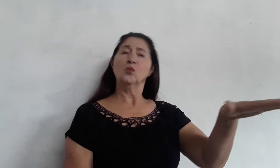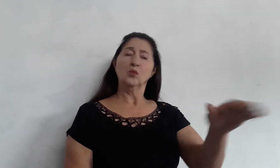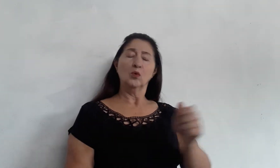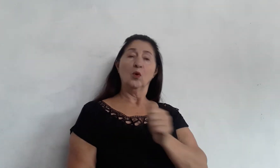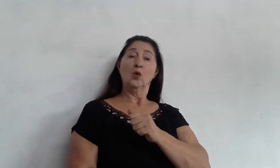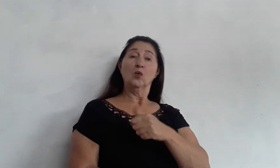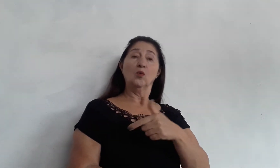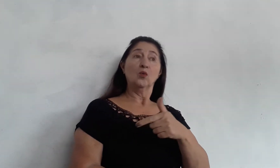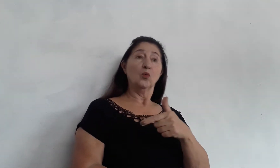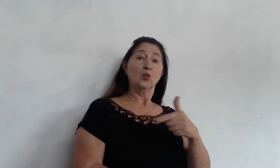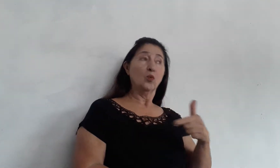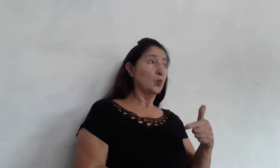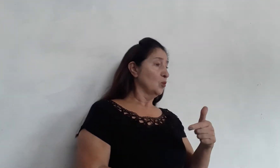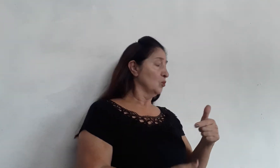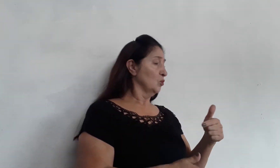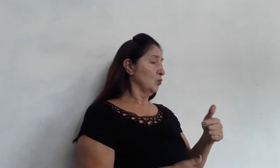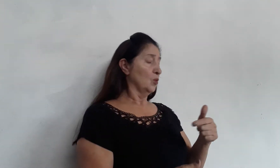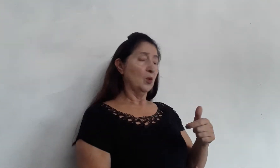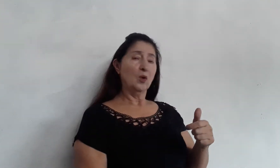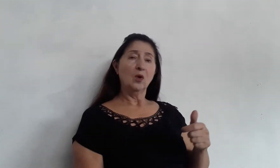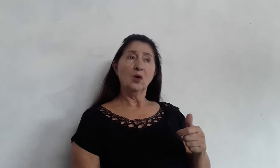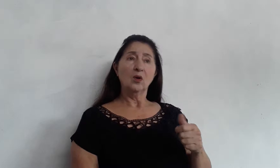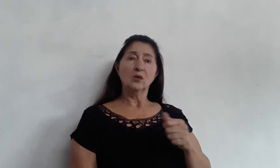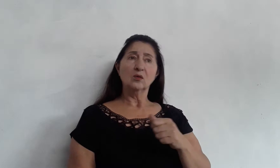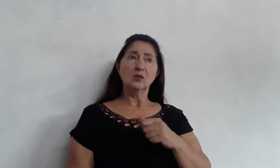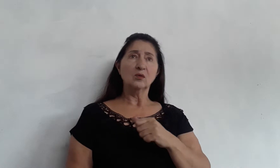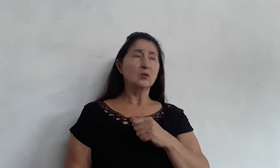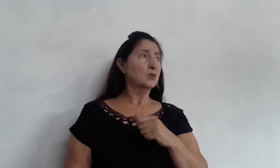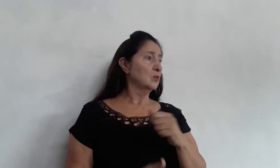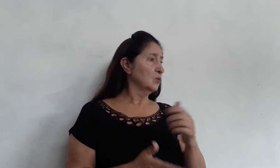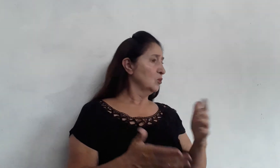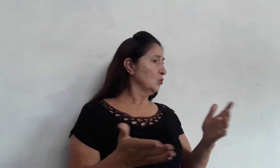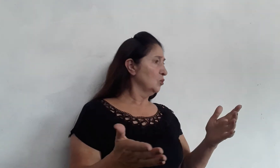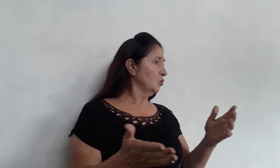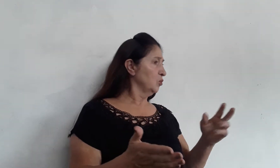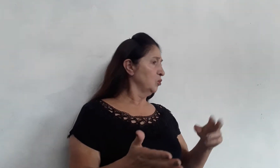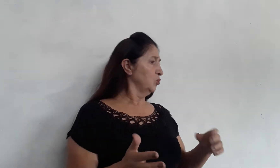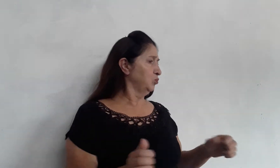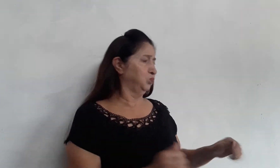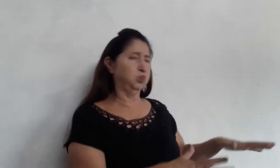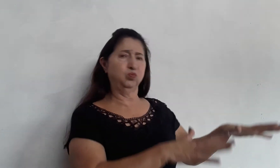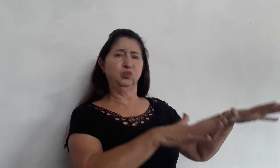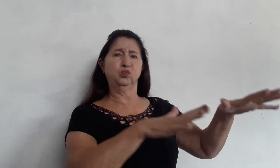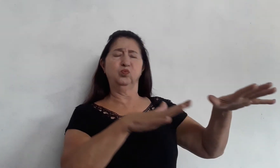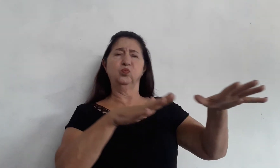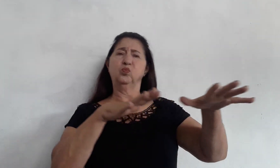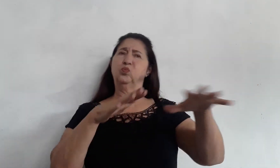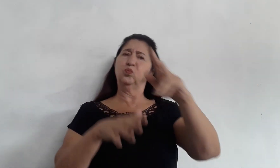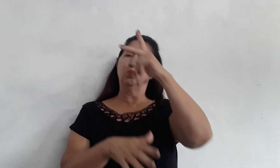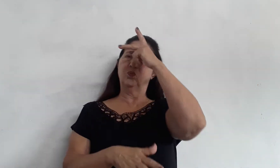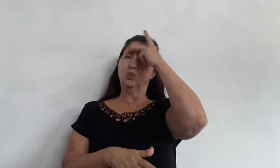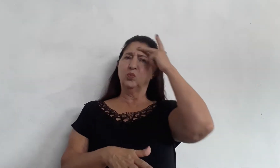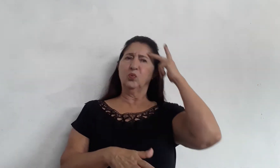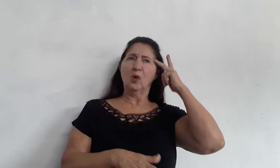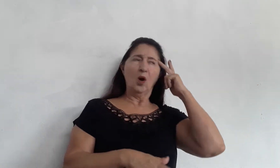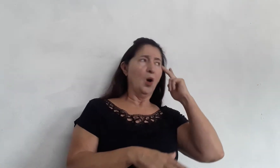viram que estavam rodeados por uma grande multidão. Alguns mestres da lei estavam discutindo com